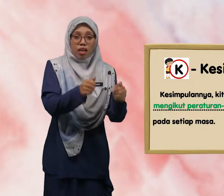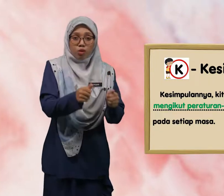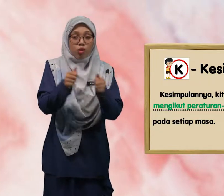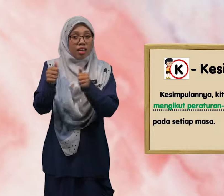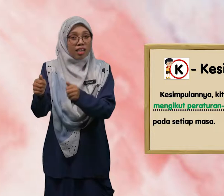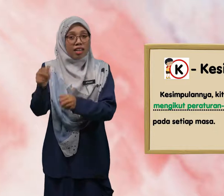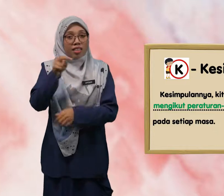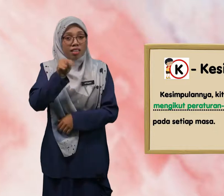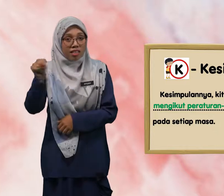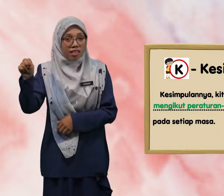peraturan-peraturan